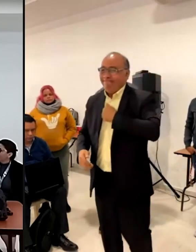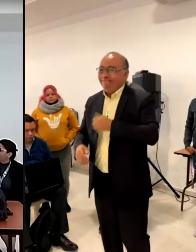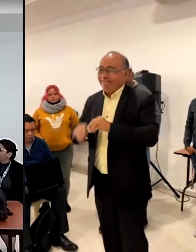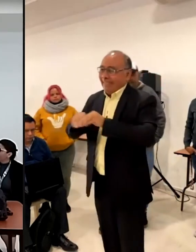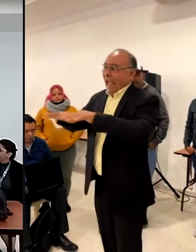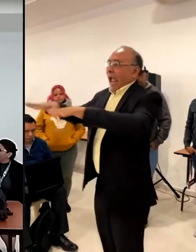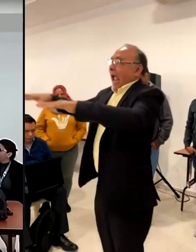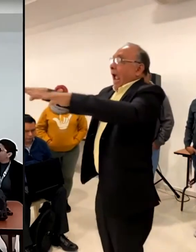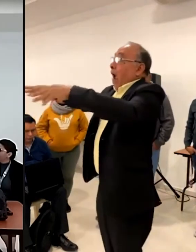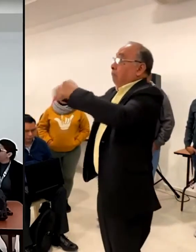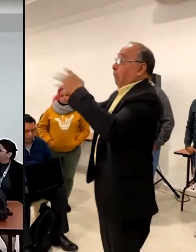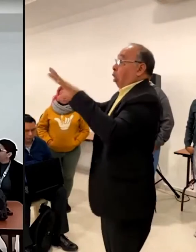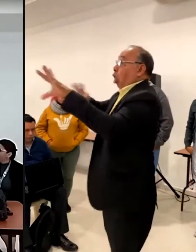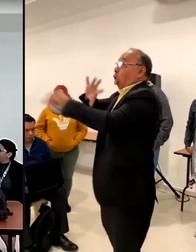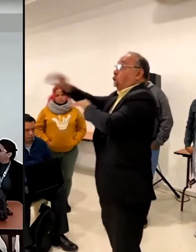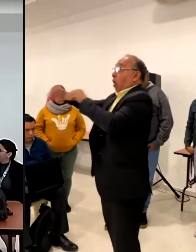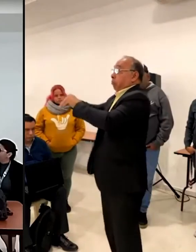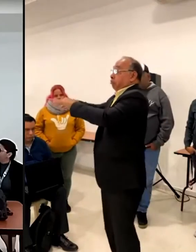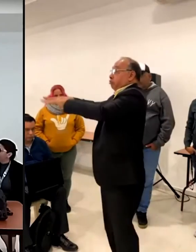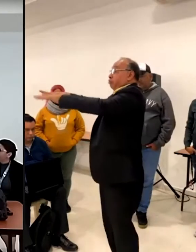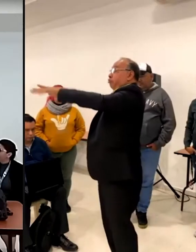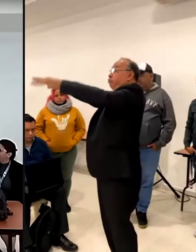resolución de terminología